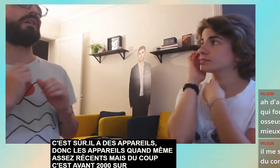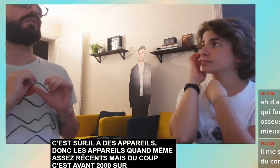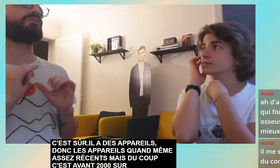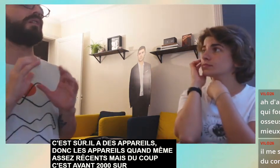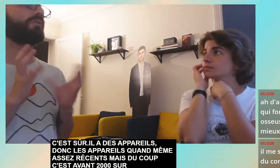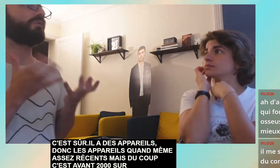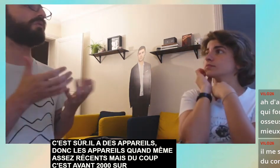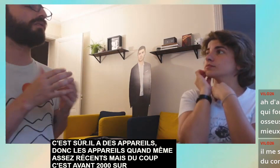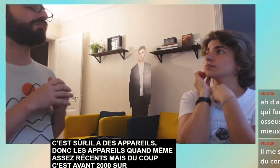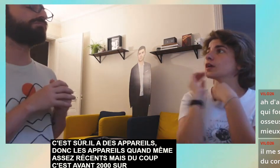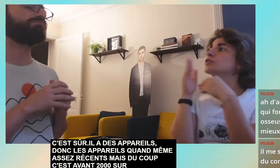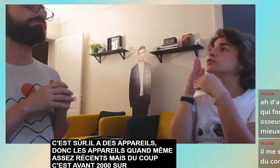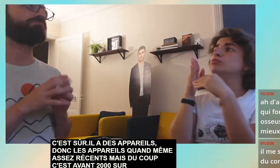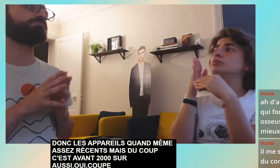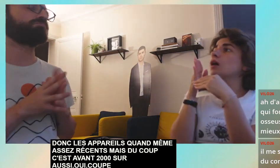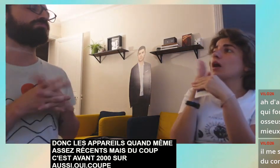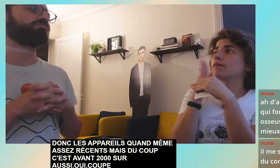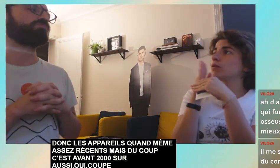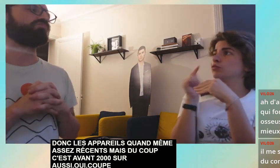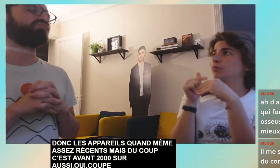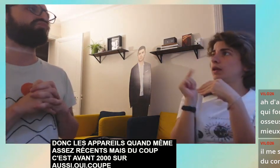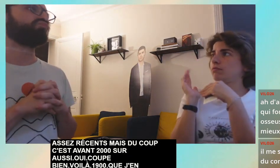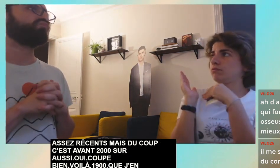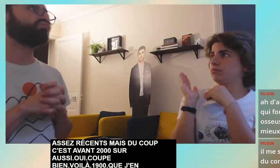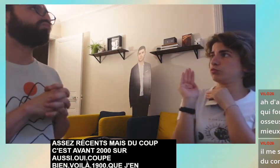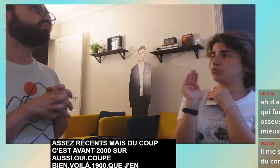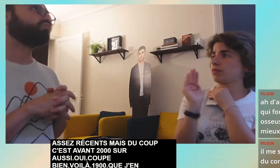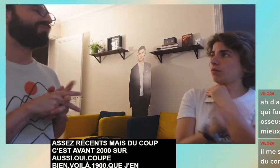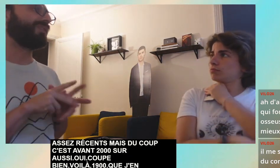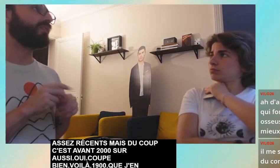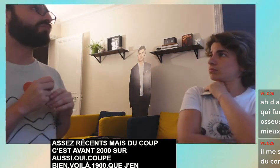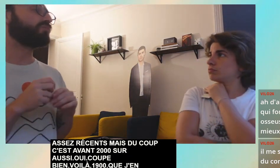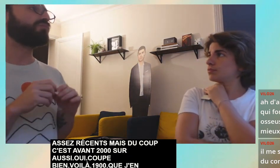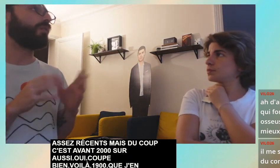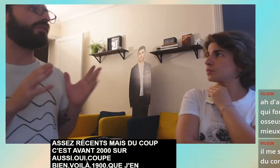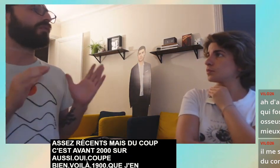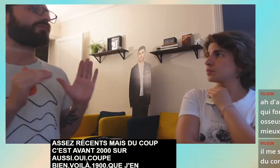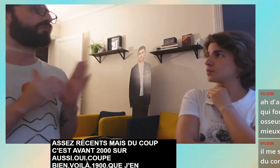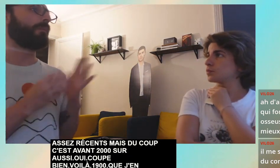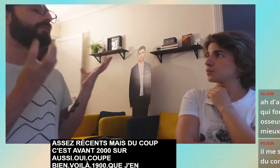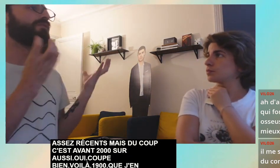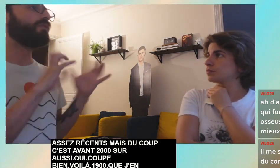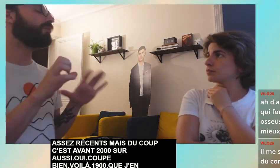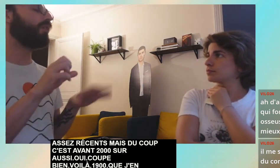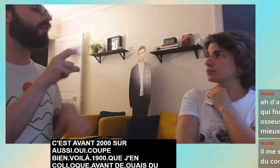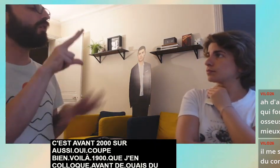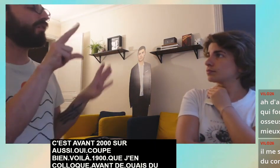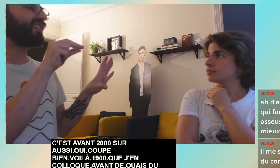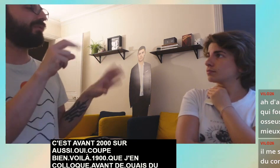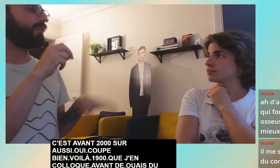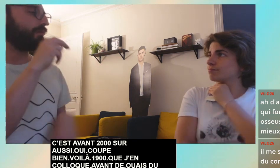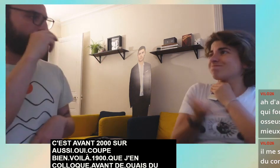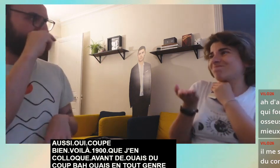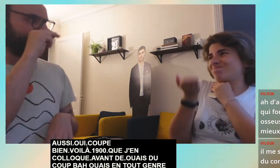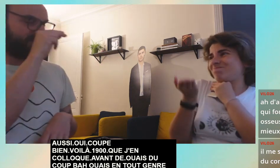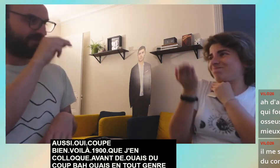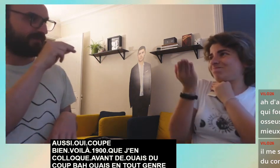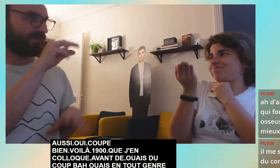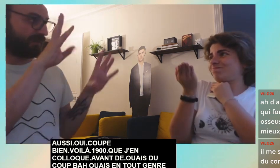donc genre en colloque, C'est juste avant de... ouais, du coup, bah ouais, genre 1980,